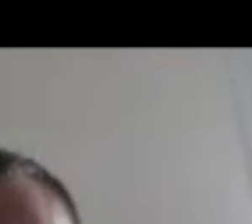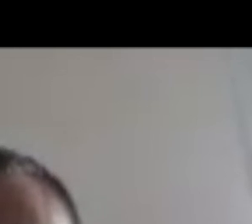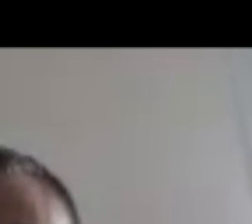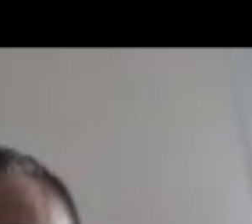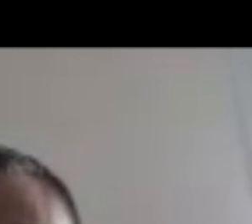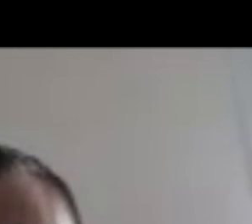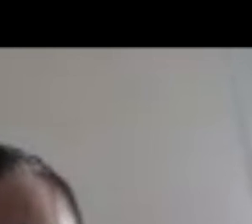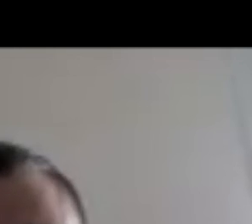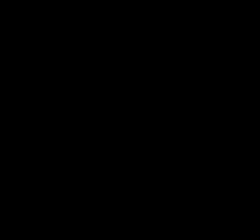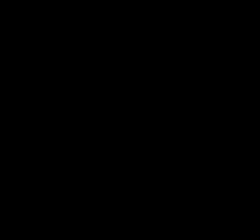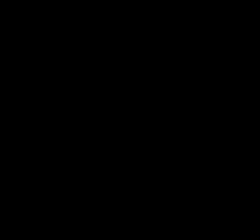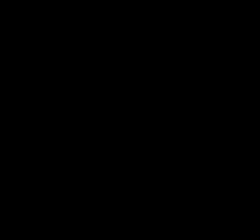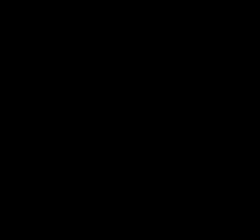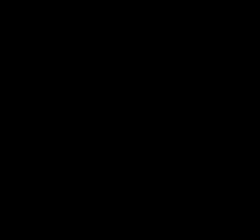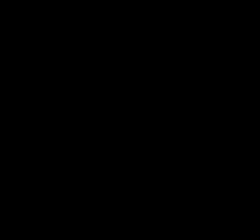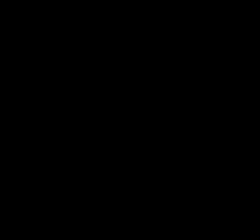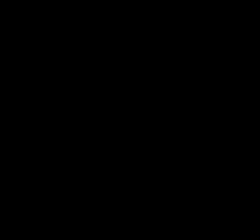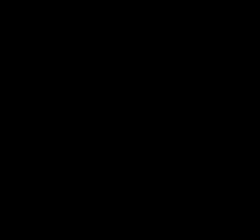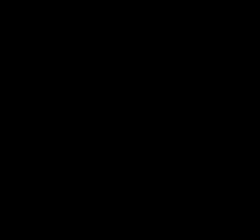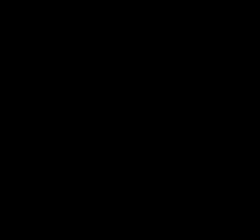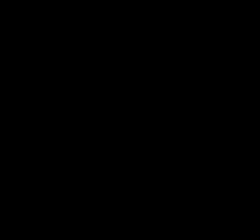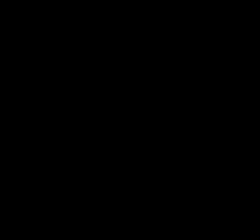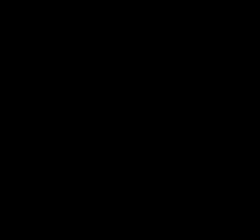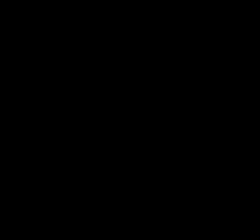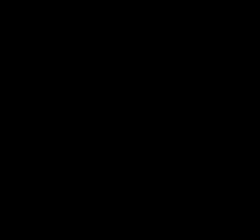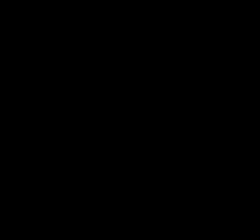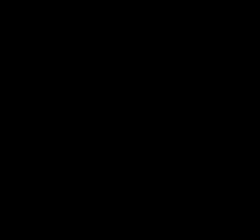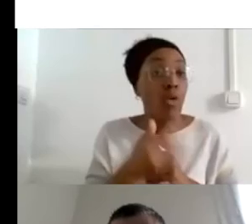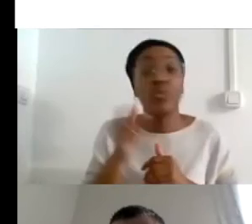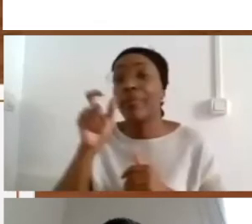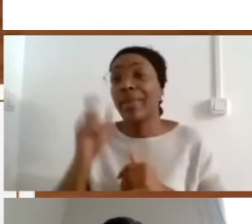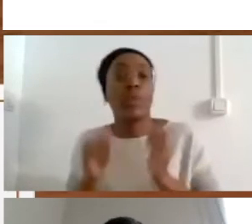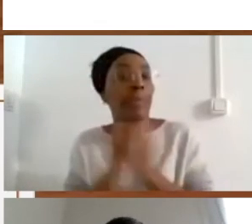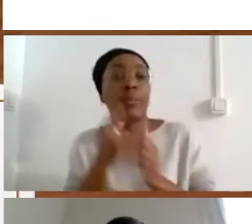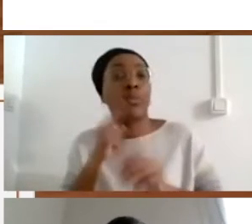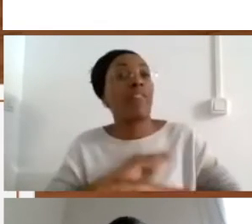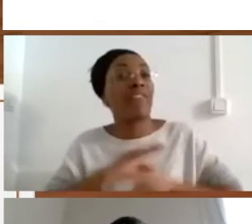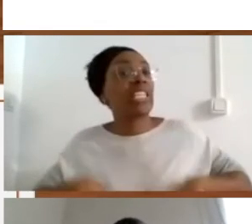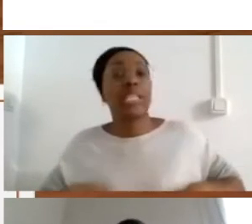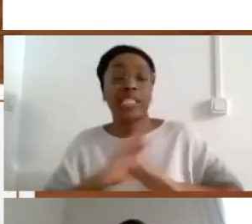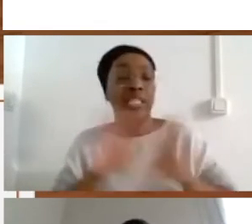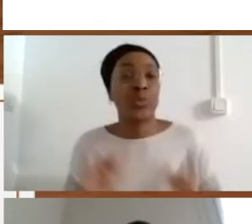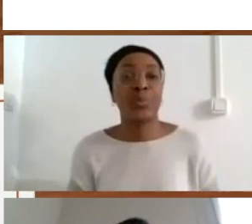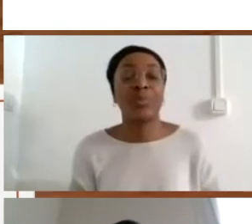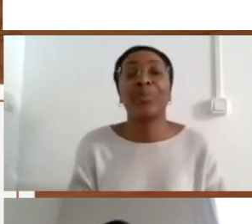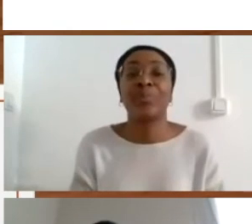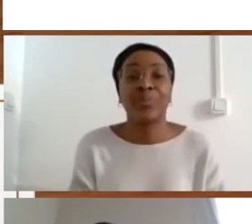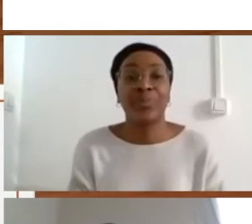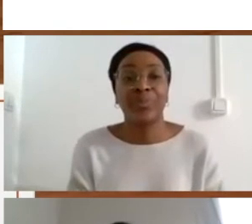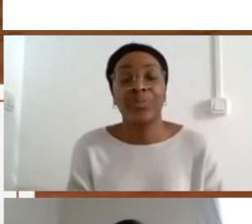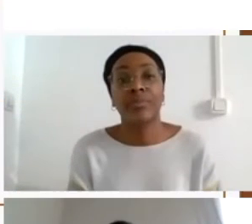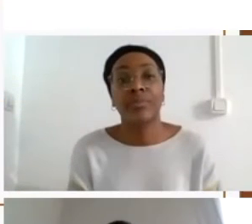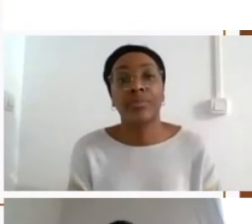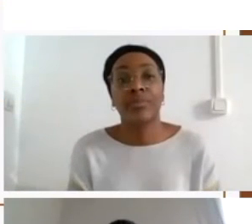vous bénisse. Je vais juste partager les annonces avec vous. Voilà, je partage mon écran. Voilà, annonce dimanche